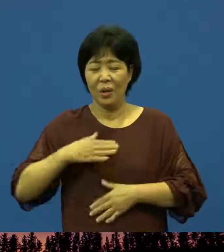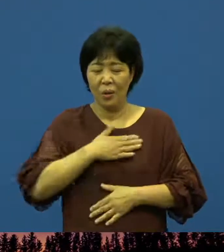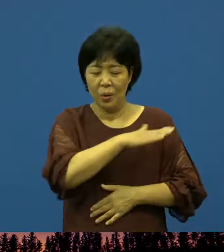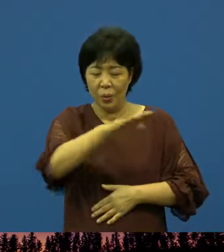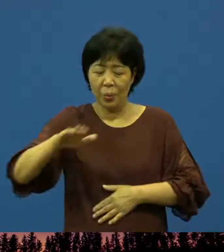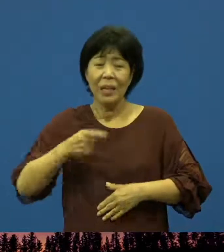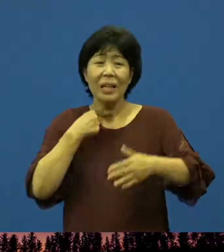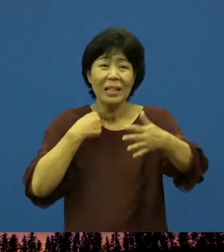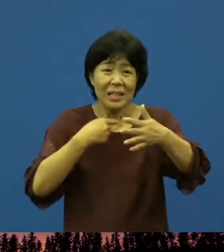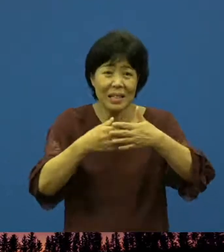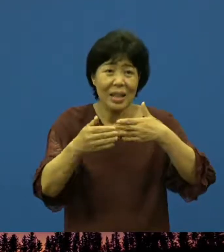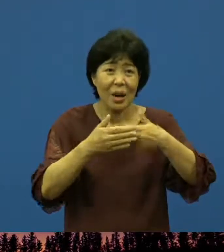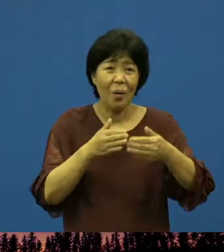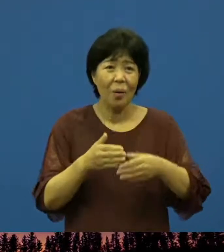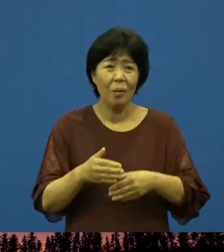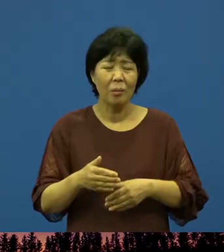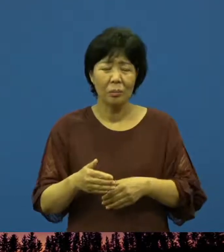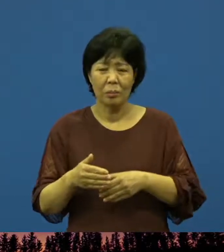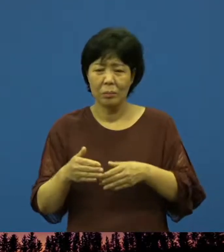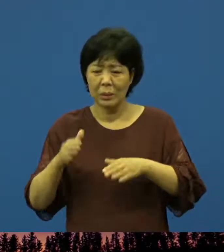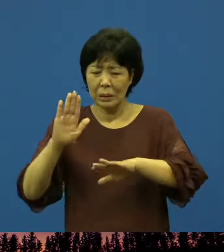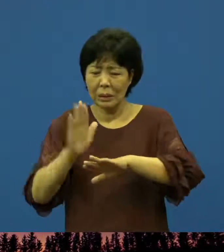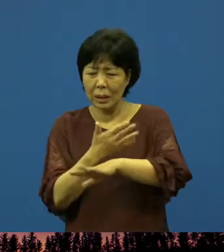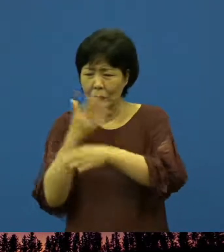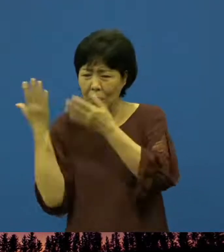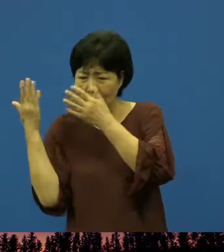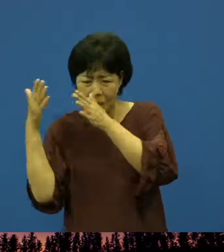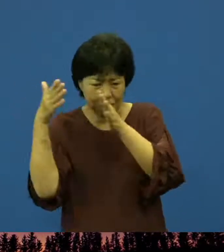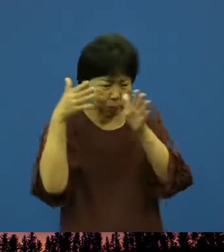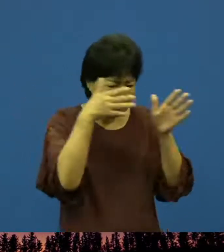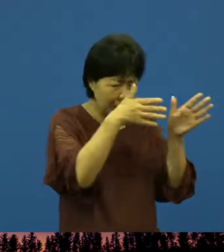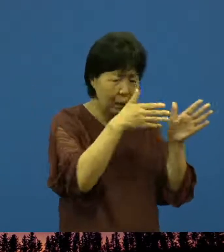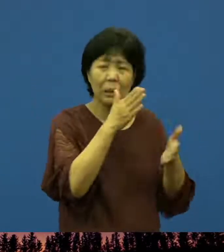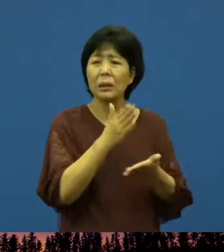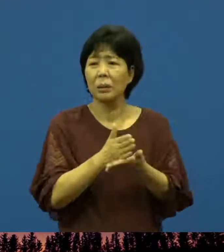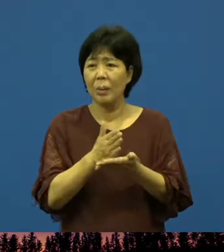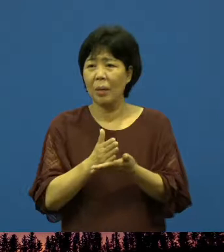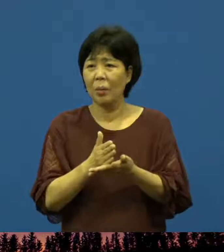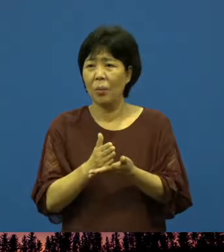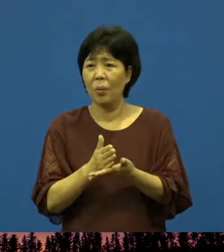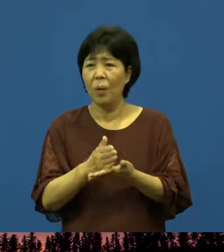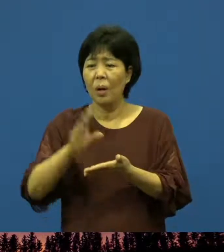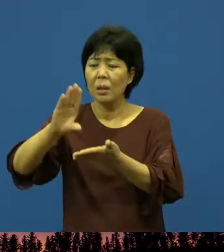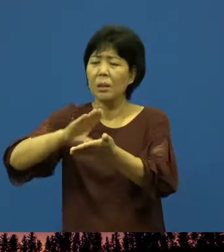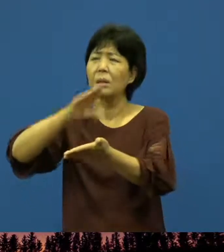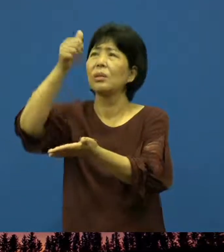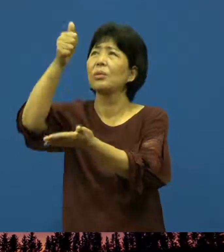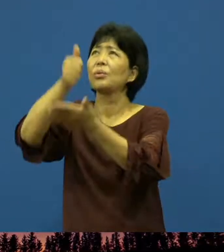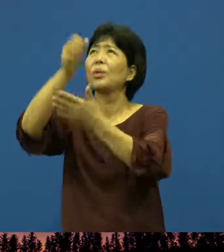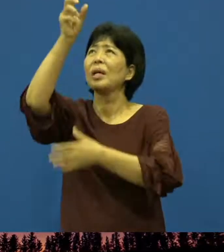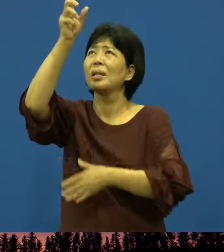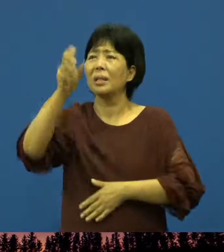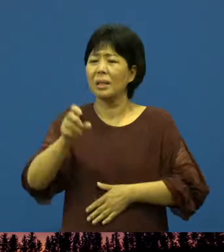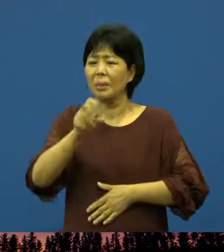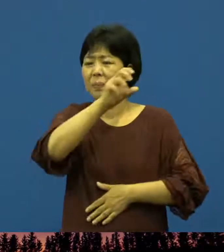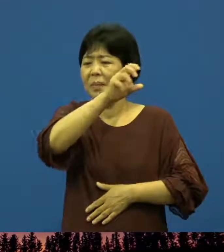체험이 자꾸 다른 방향으로 흐르는데, 체험 중에 체험은 그리스도의 십자가를